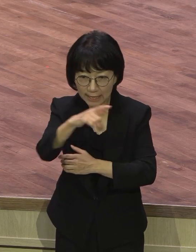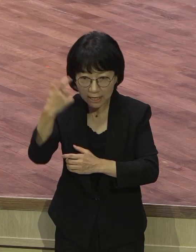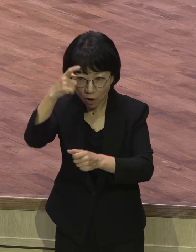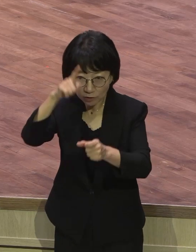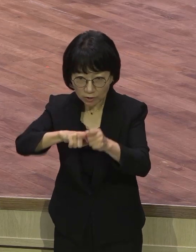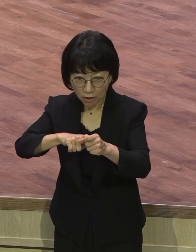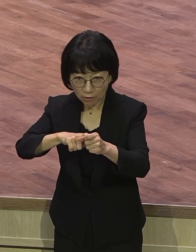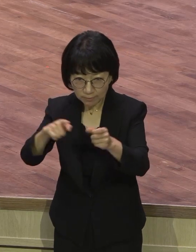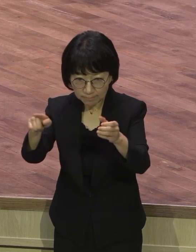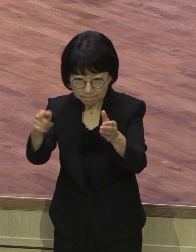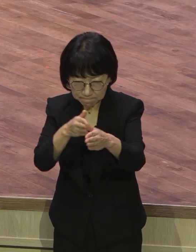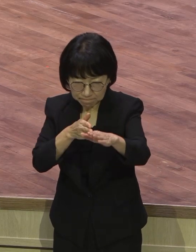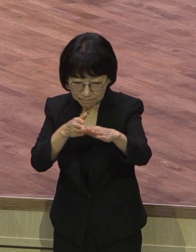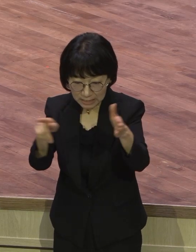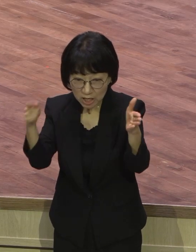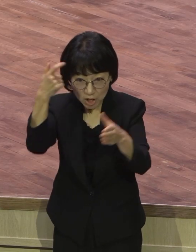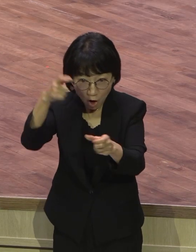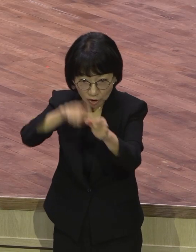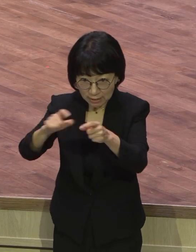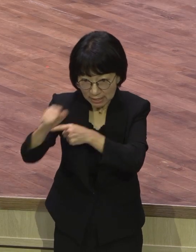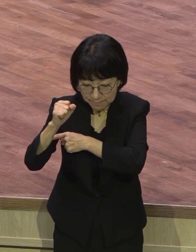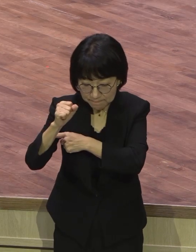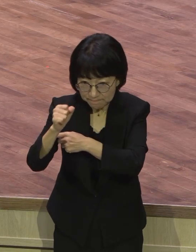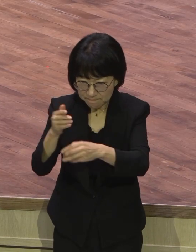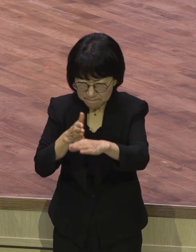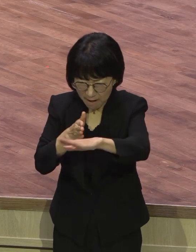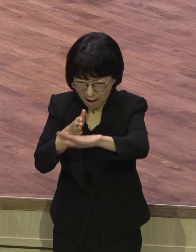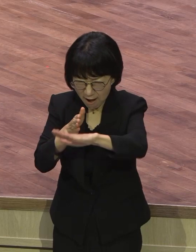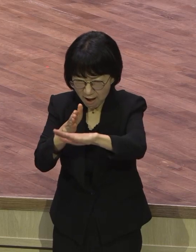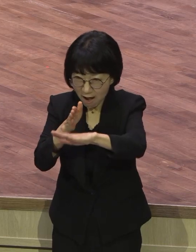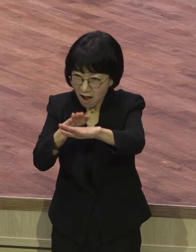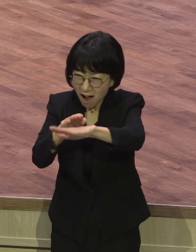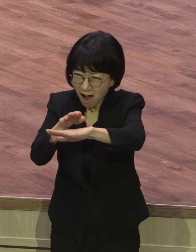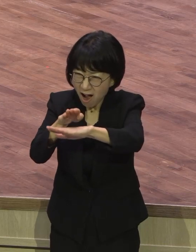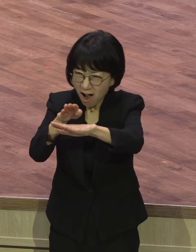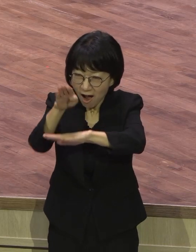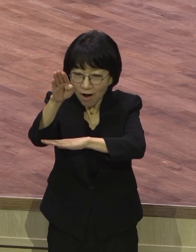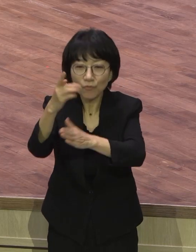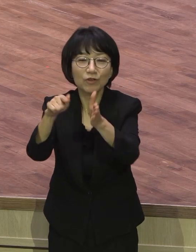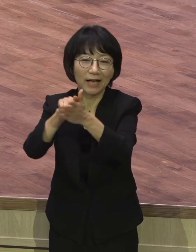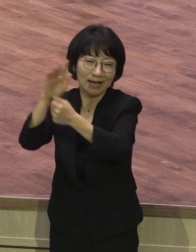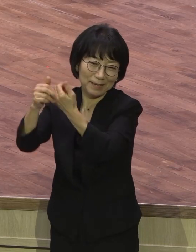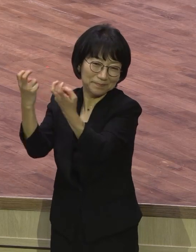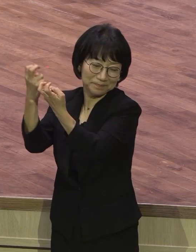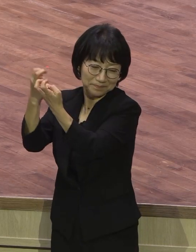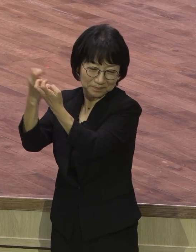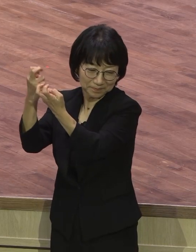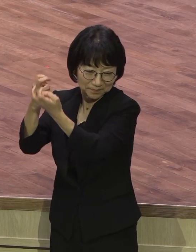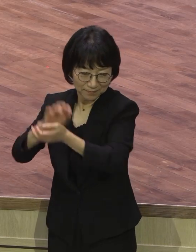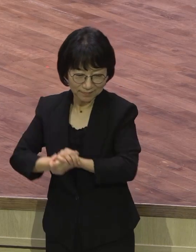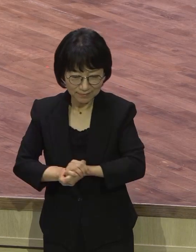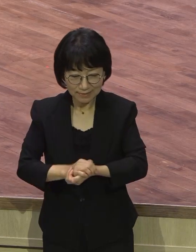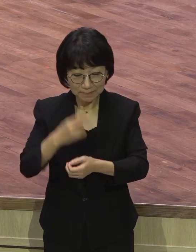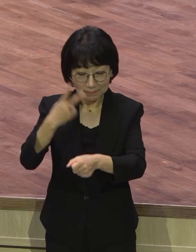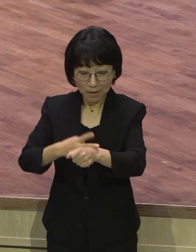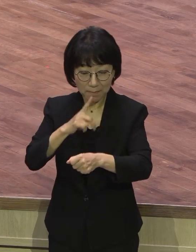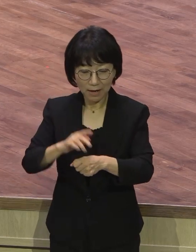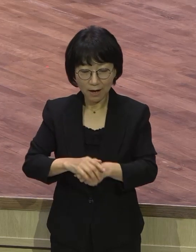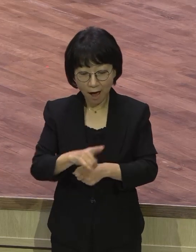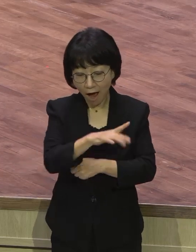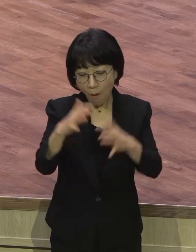통로다라는 사실을 늘 기억하시기 사도 바울은 로마서 5장 3절 4절 고백합니다 우리가 환란